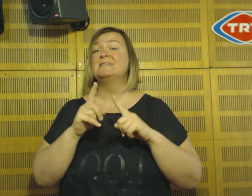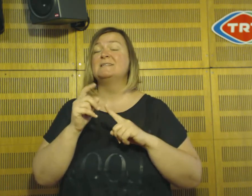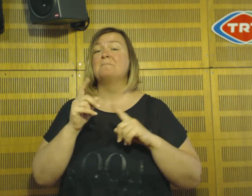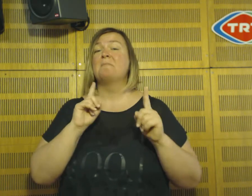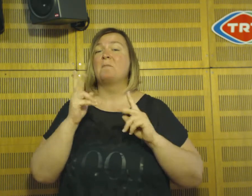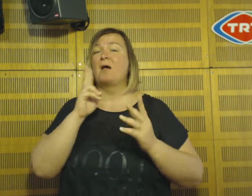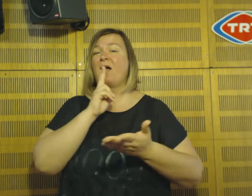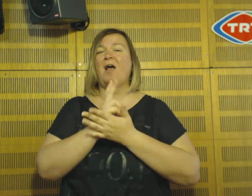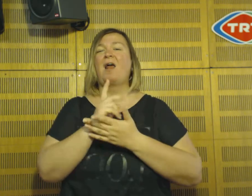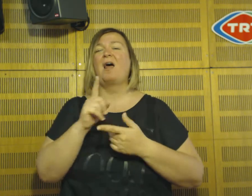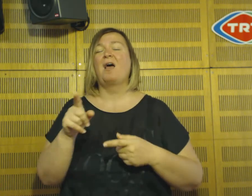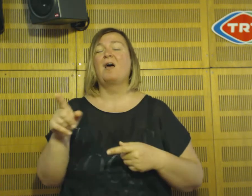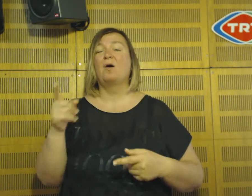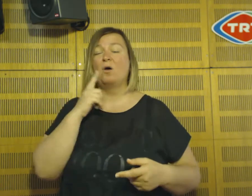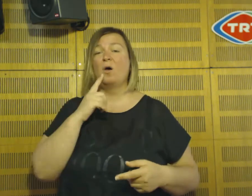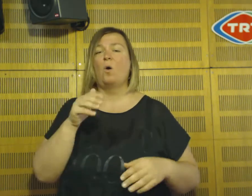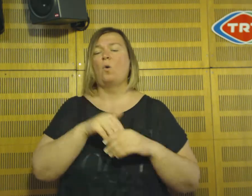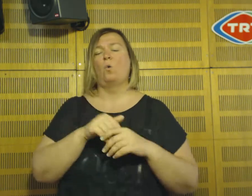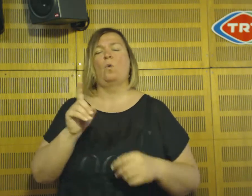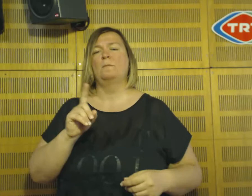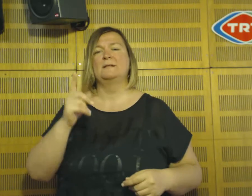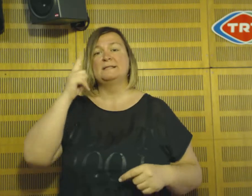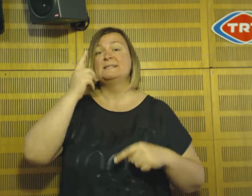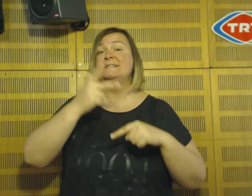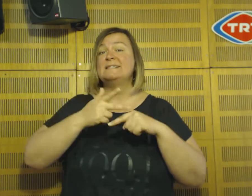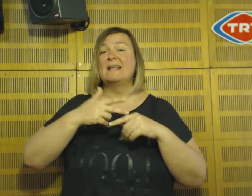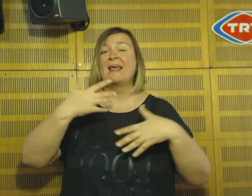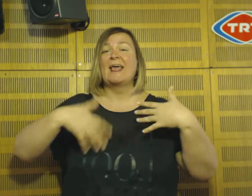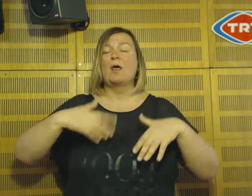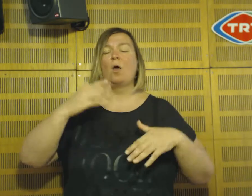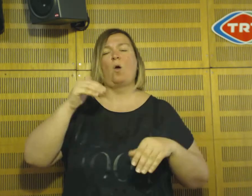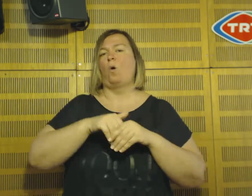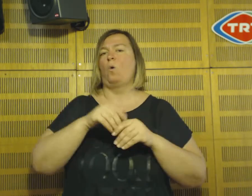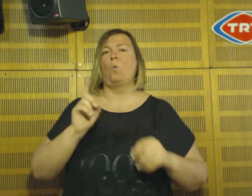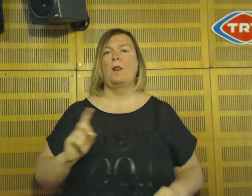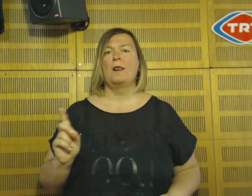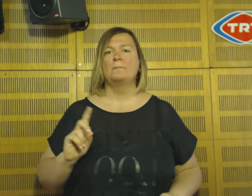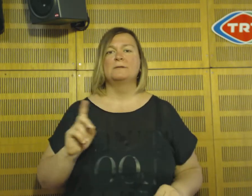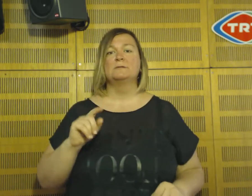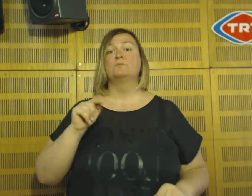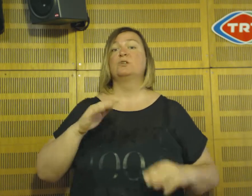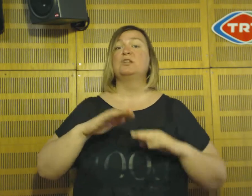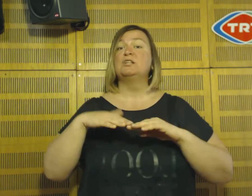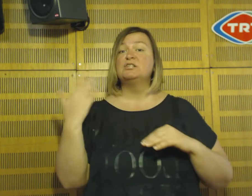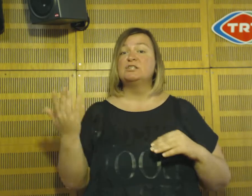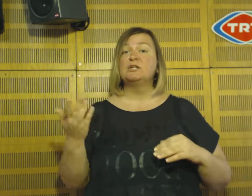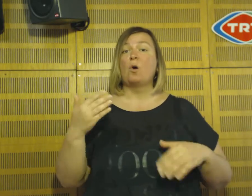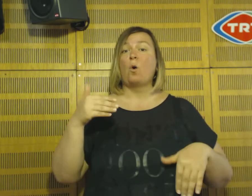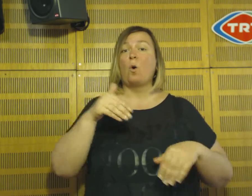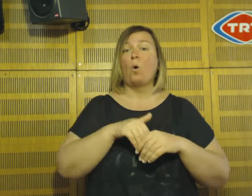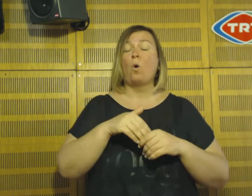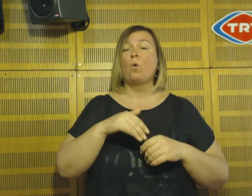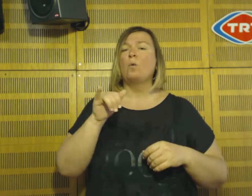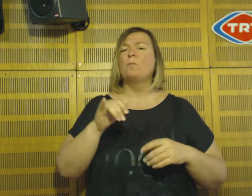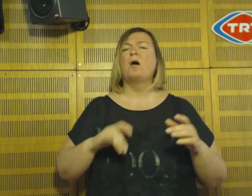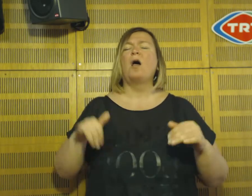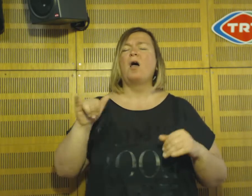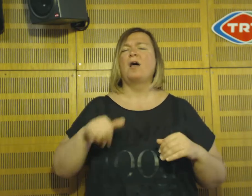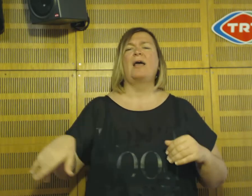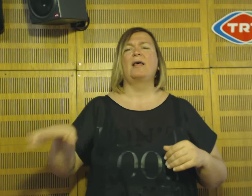olduğu kişi adına oy kullanamaz. Zihinsel engelliler oy kullanamazlar. Bunun dışında oy kullanma hakkı olan herkesin mutlaka